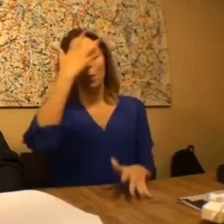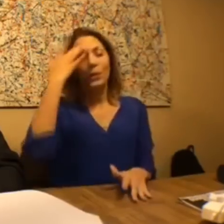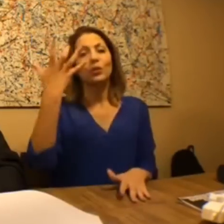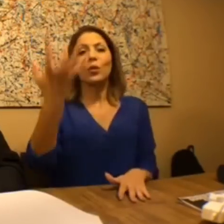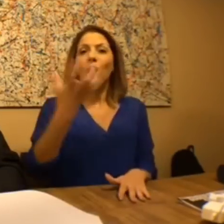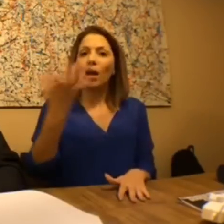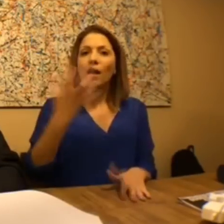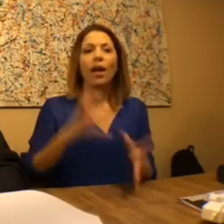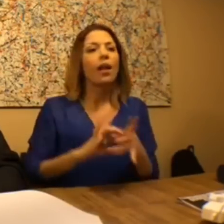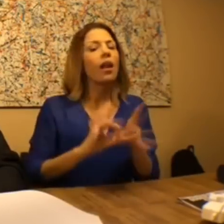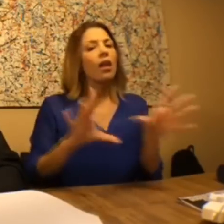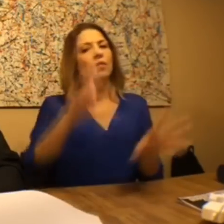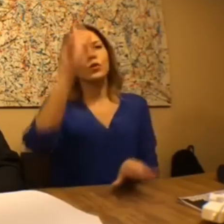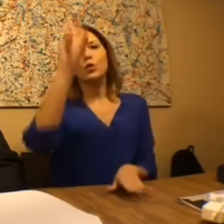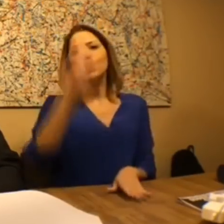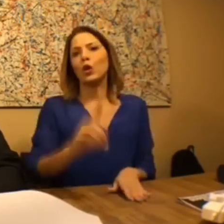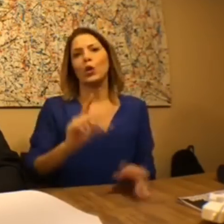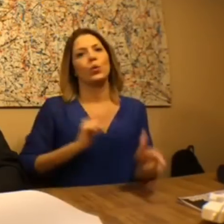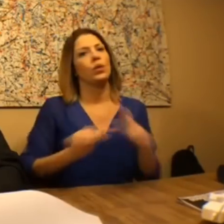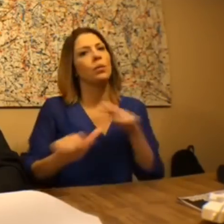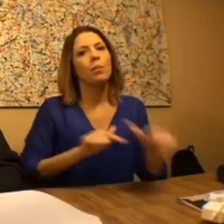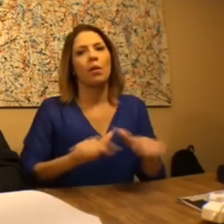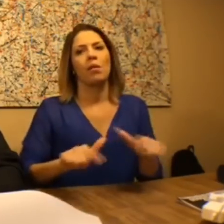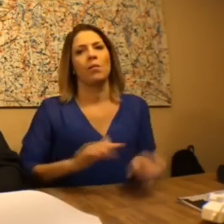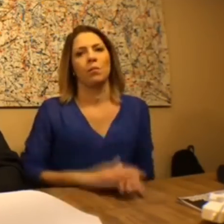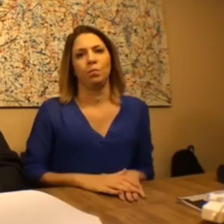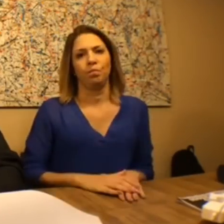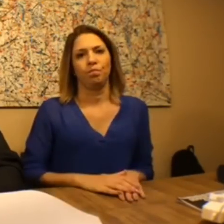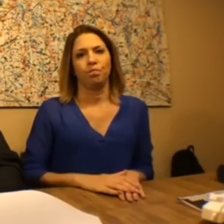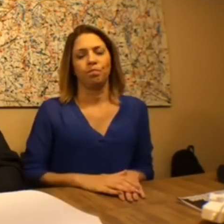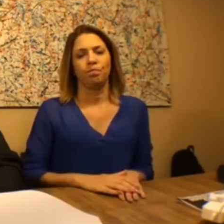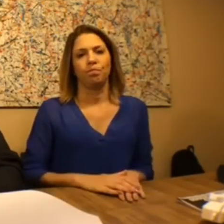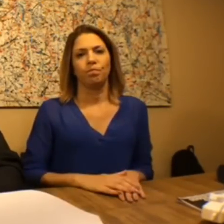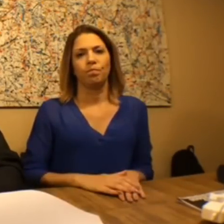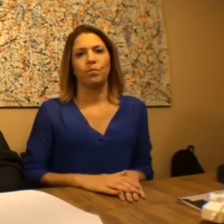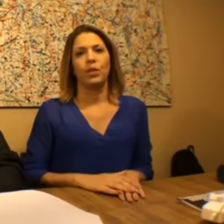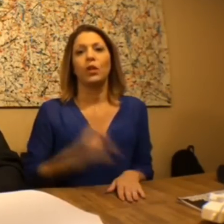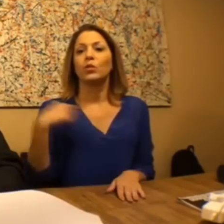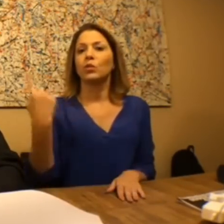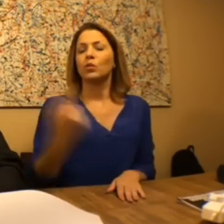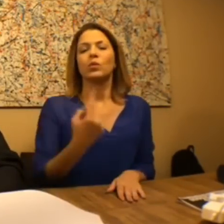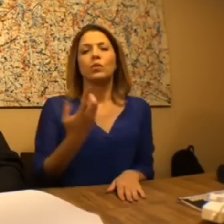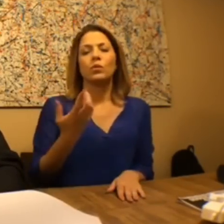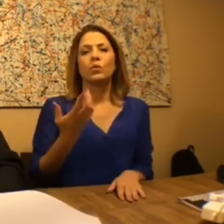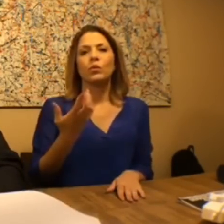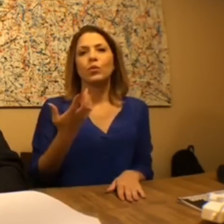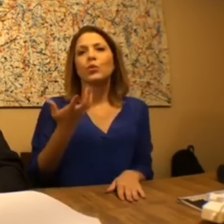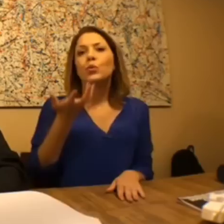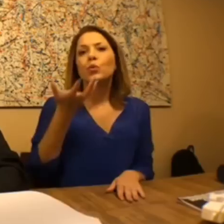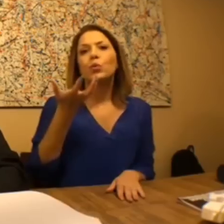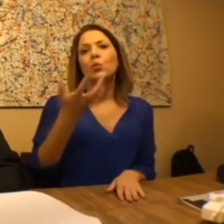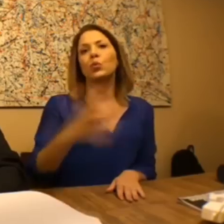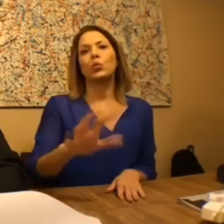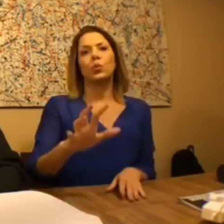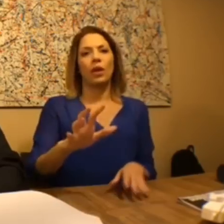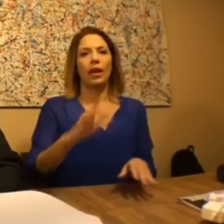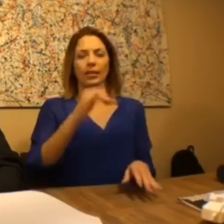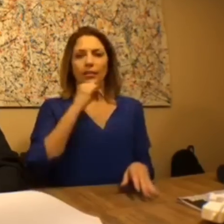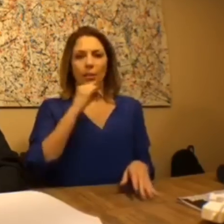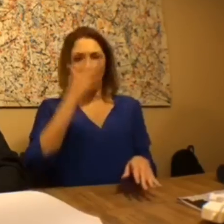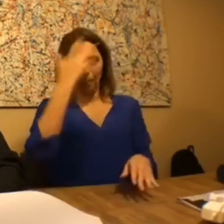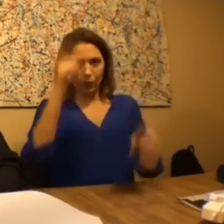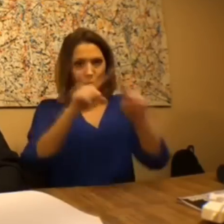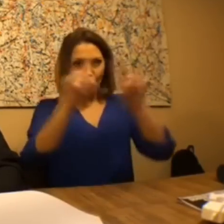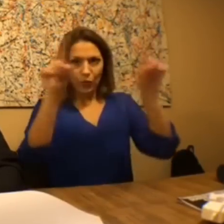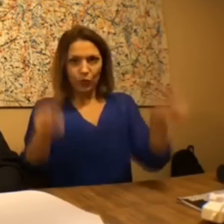direitos trabalhistas. Ninguém quer aqui, por exemplo, acabar com a estabilidade do servidor, que já tem esse fake